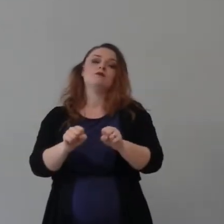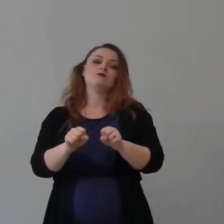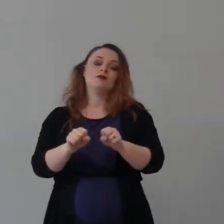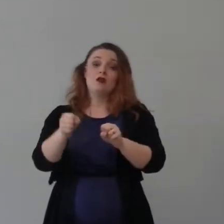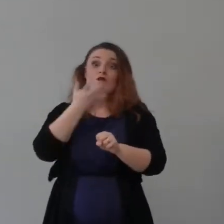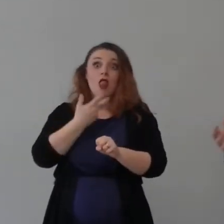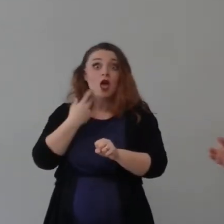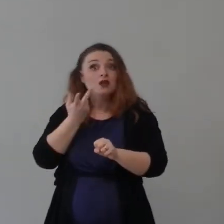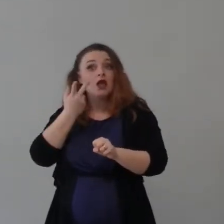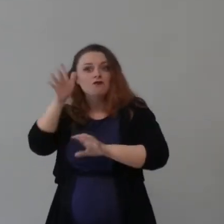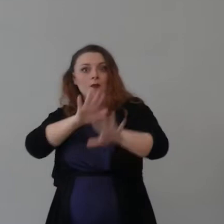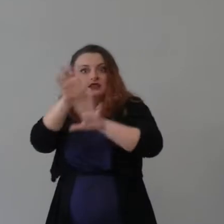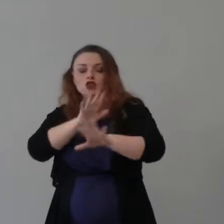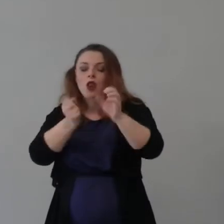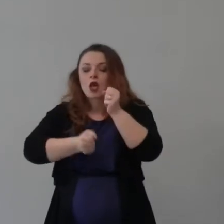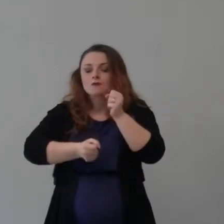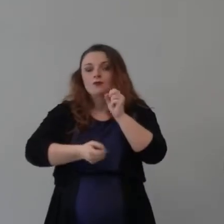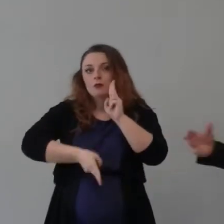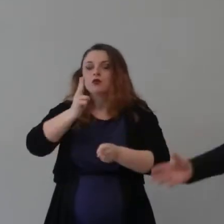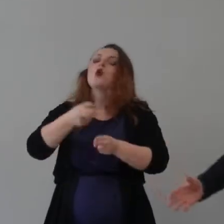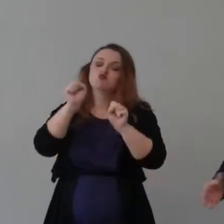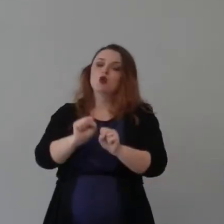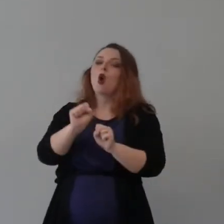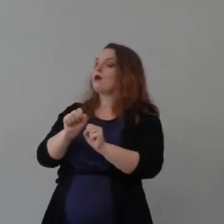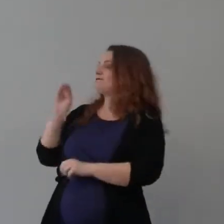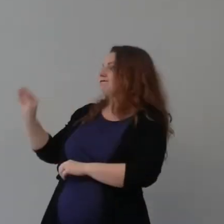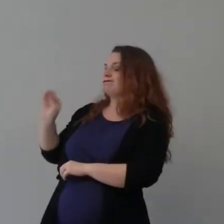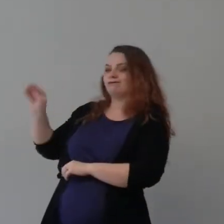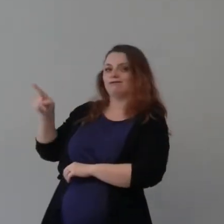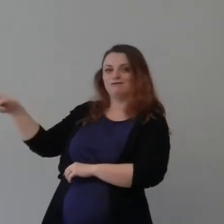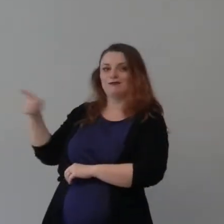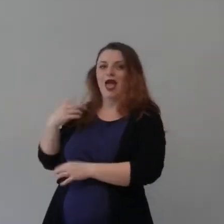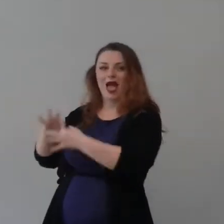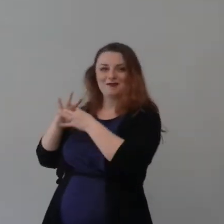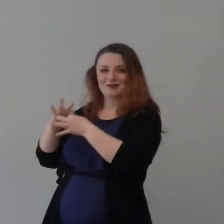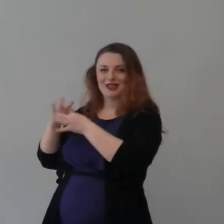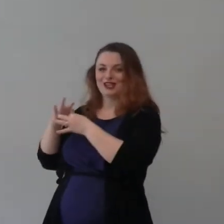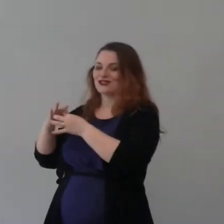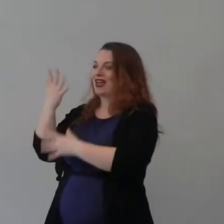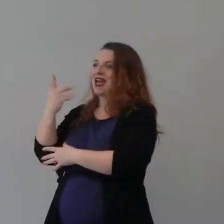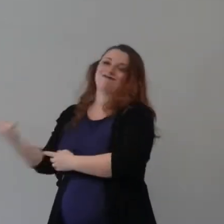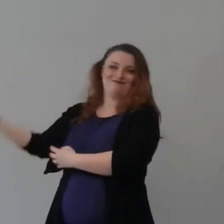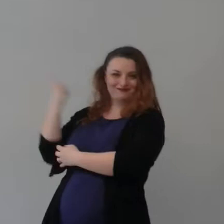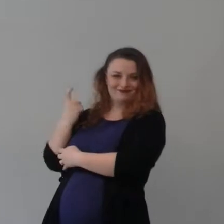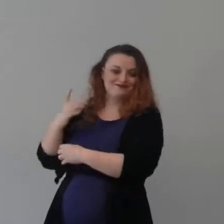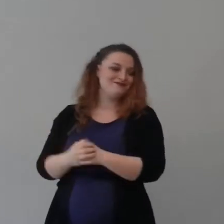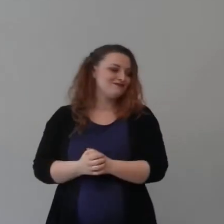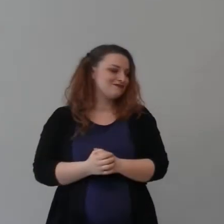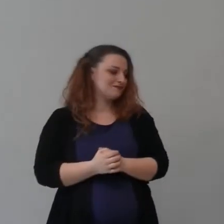potete parlare a fine culto con i nostri amici migranti, con le nostre persone che abbiamo qua, amici